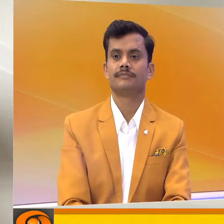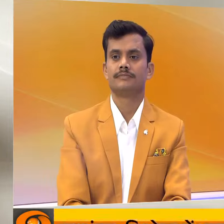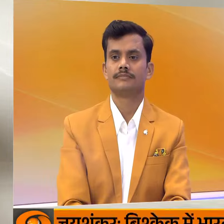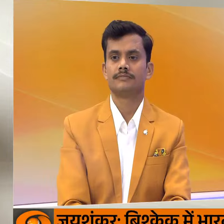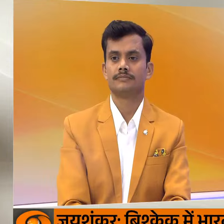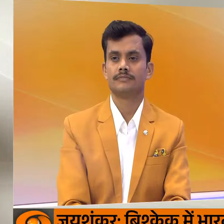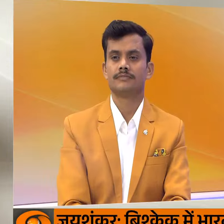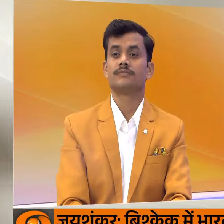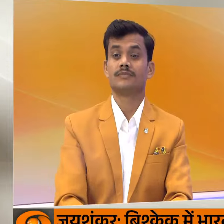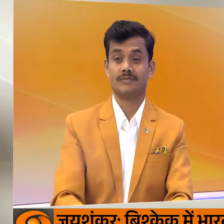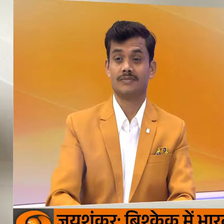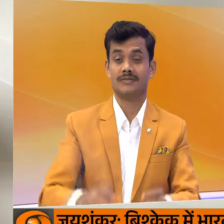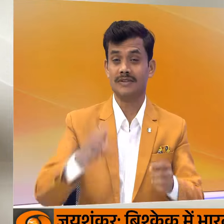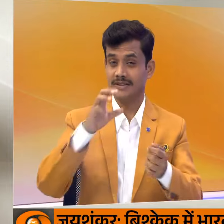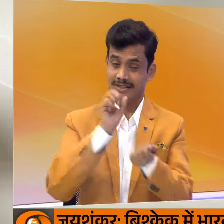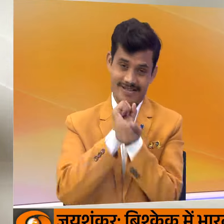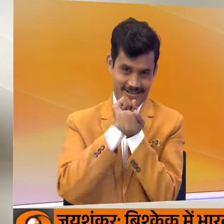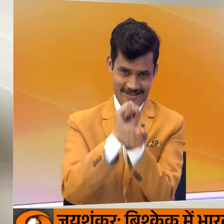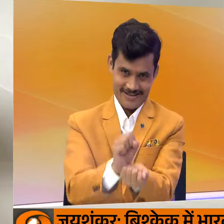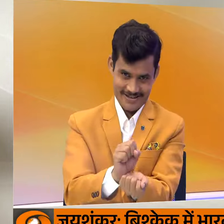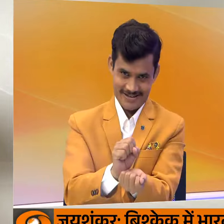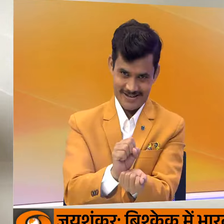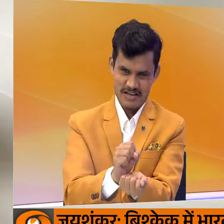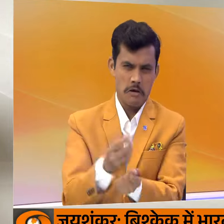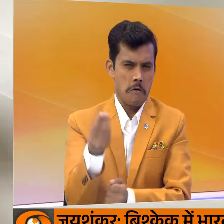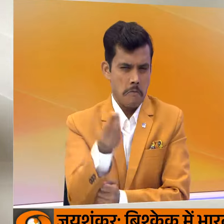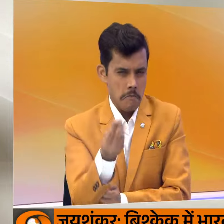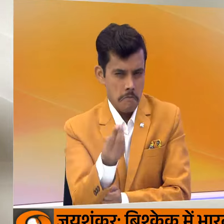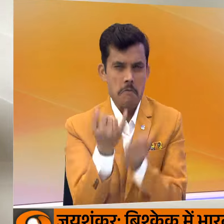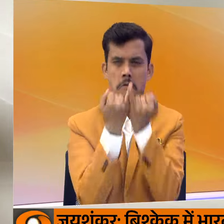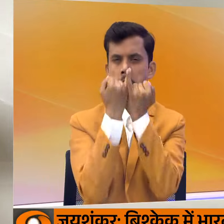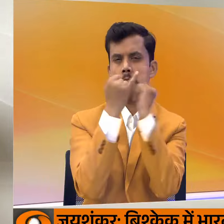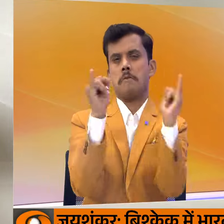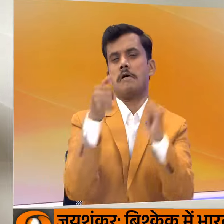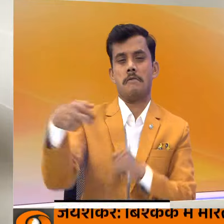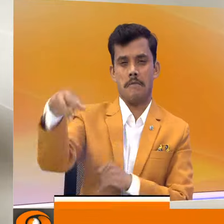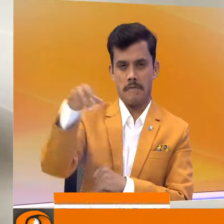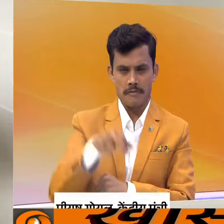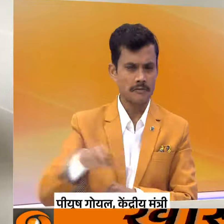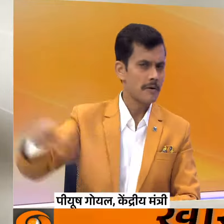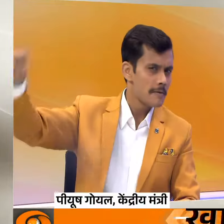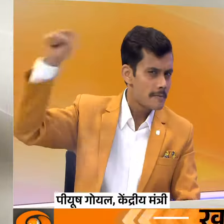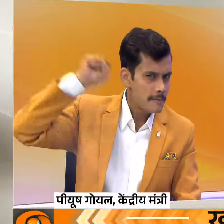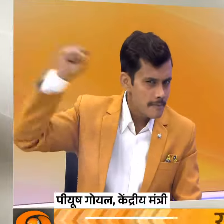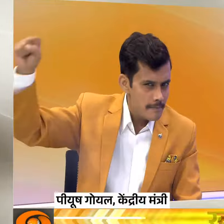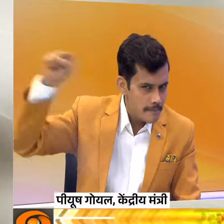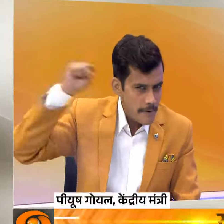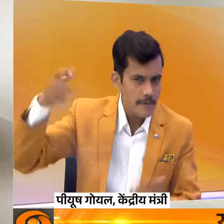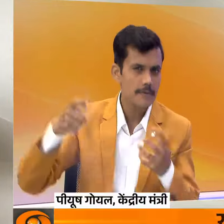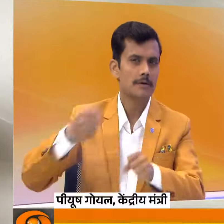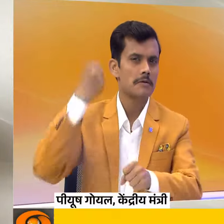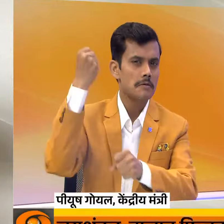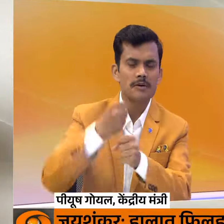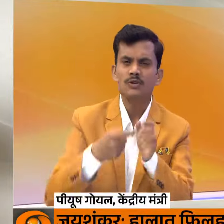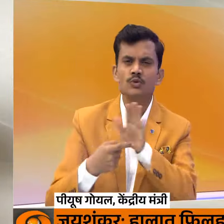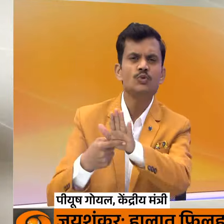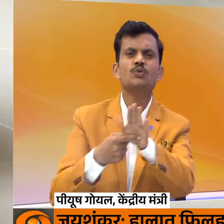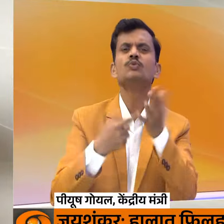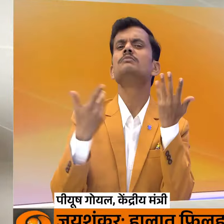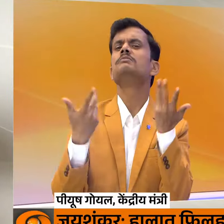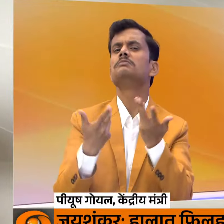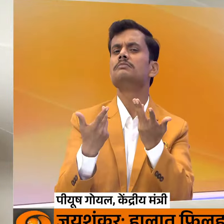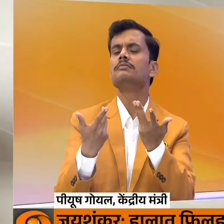सीरियस लेता है जेल से कुछ दिनों के लिए बाहर आए थे कैंपेन करने और देखि प्रकार कीर